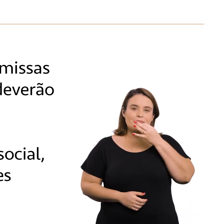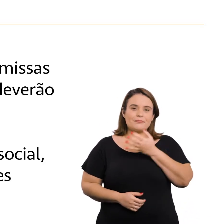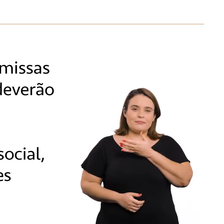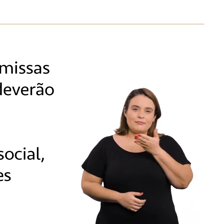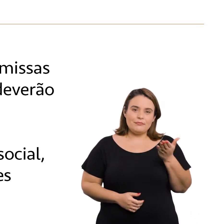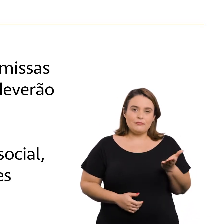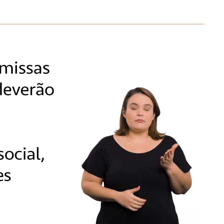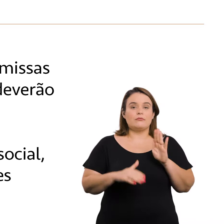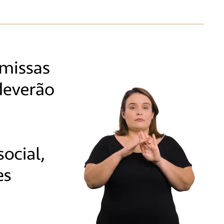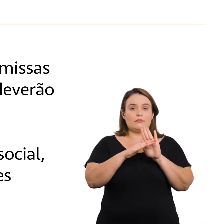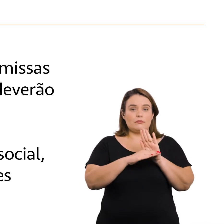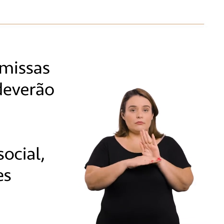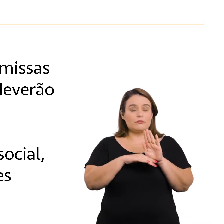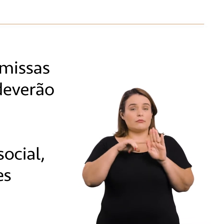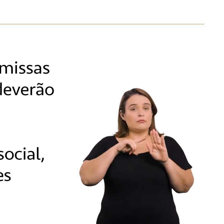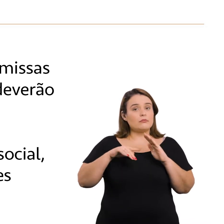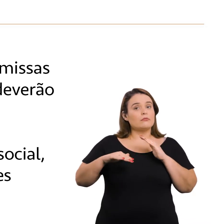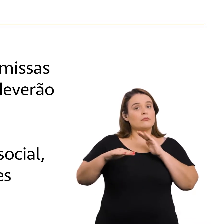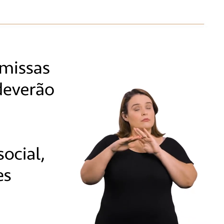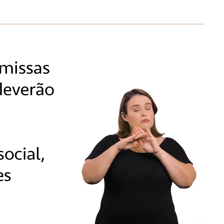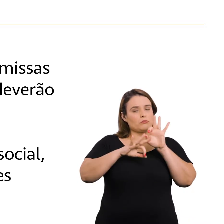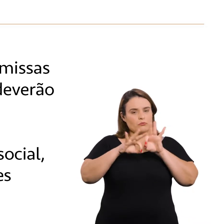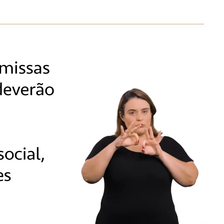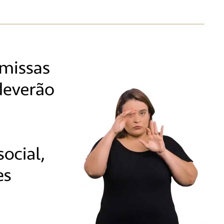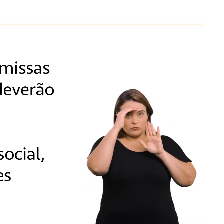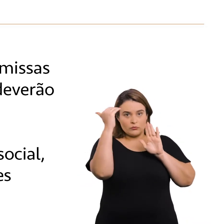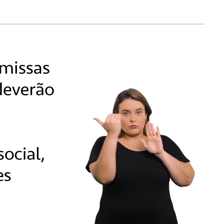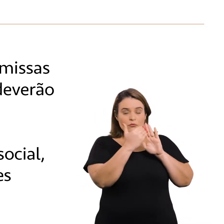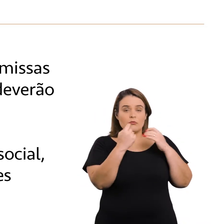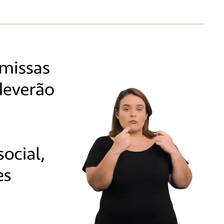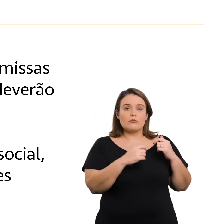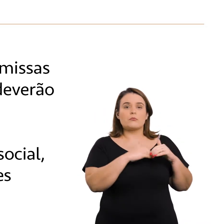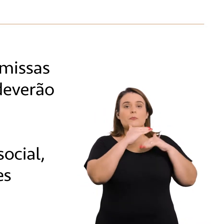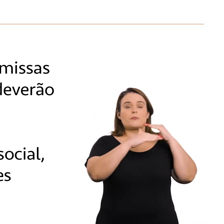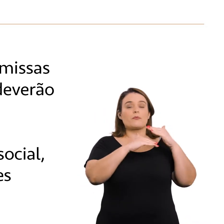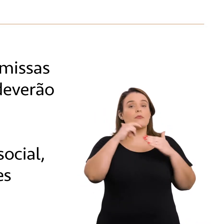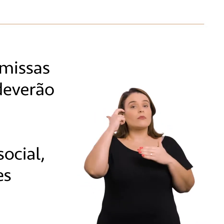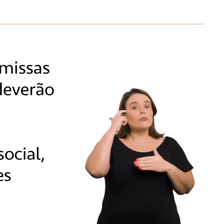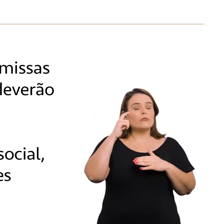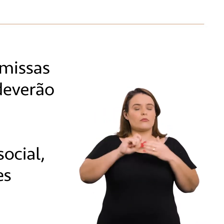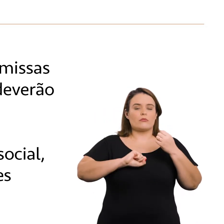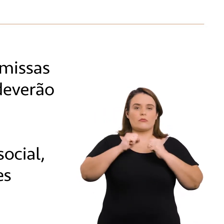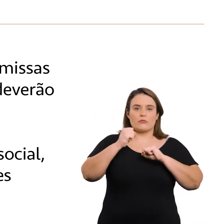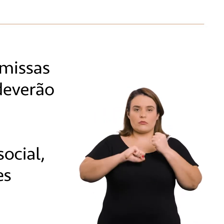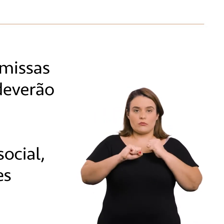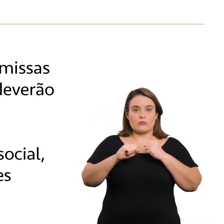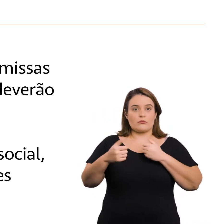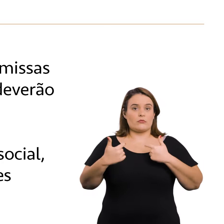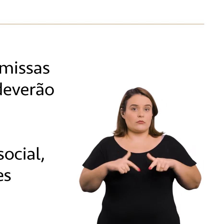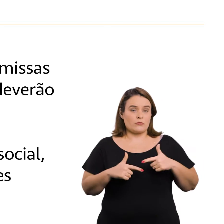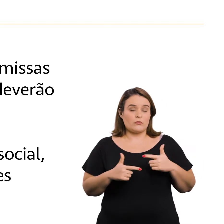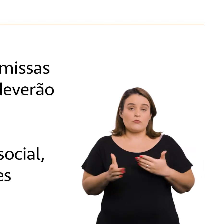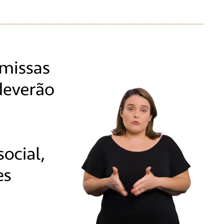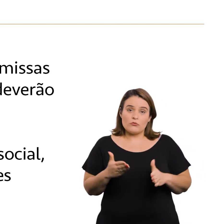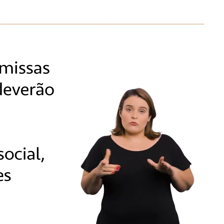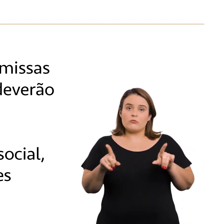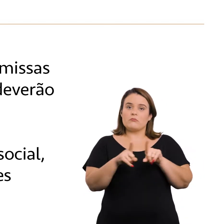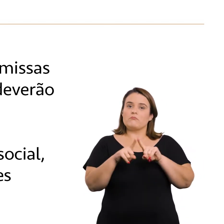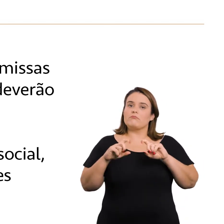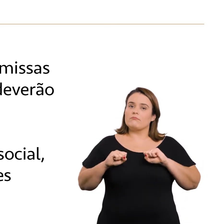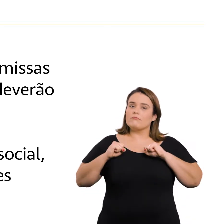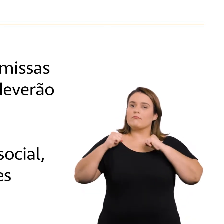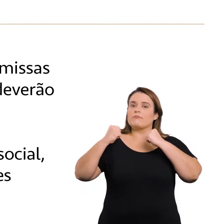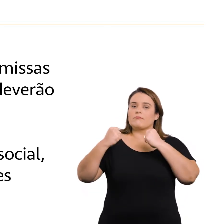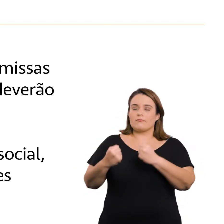vista, as premissas que nortearão o programa deverão ser baseadas na promoção do emprego produtivo e no fortalecimento da